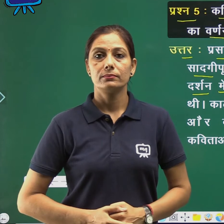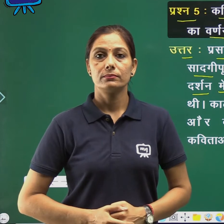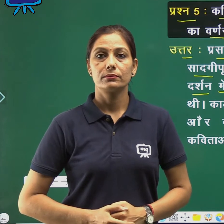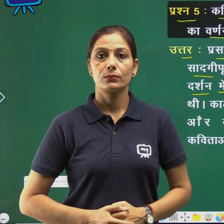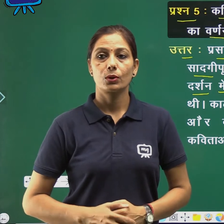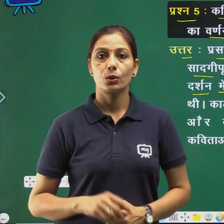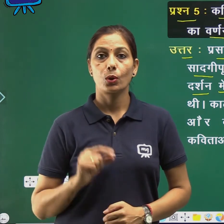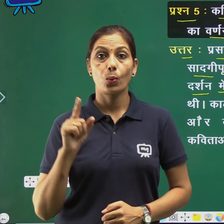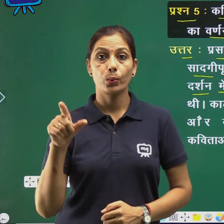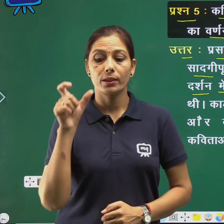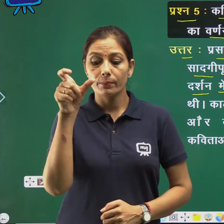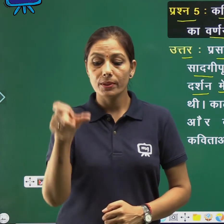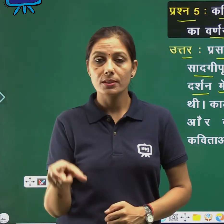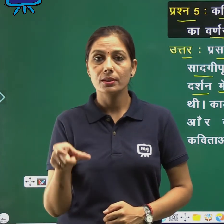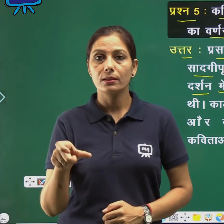उनकी गहरी रुचि थी,